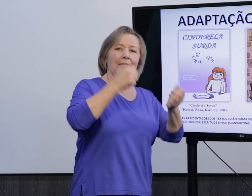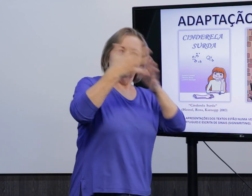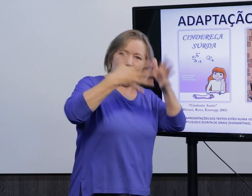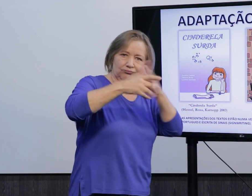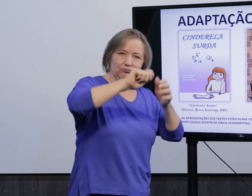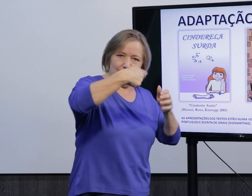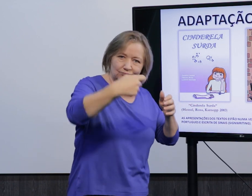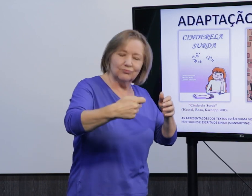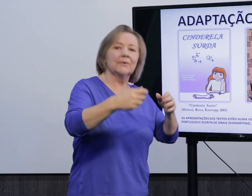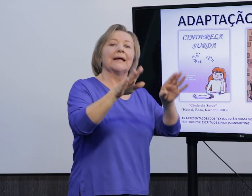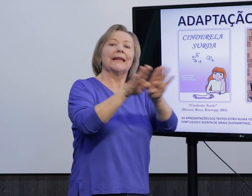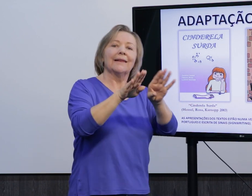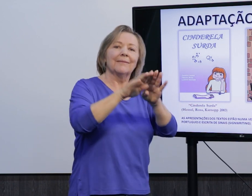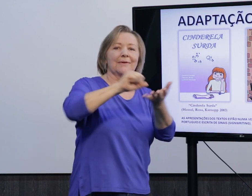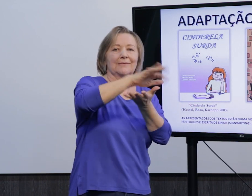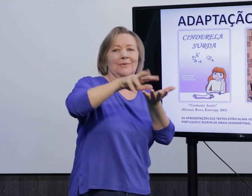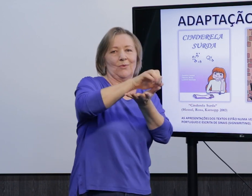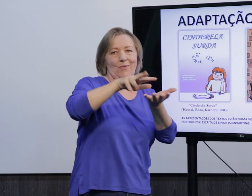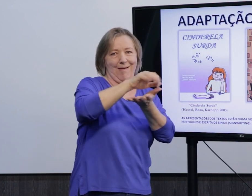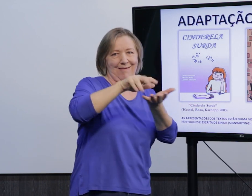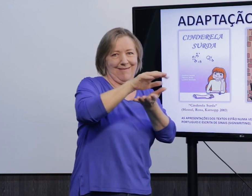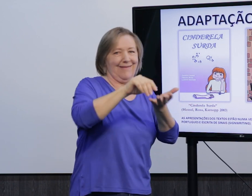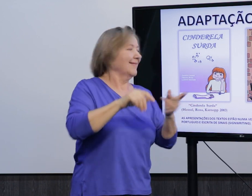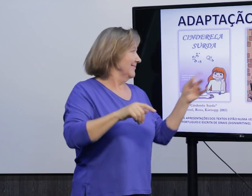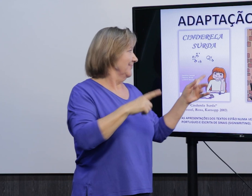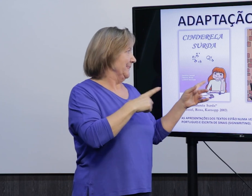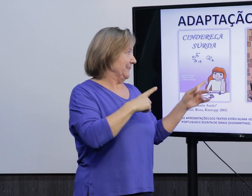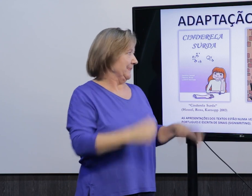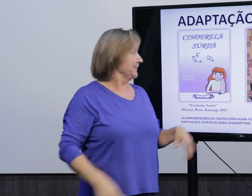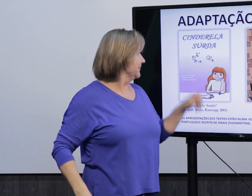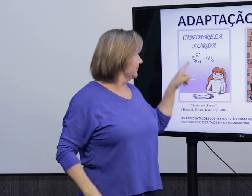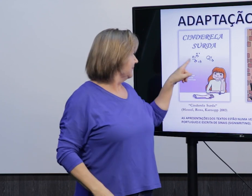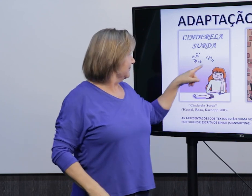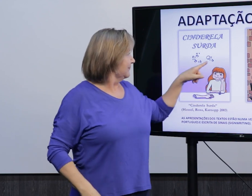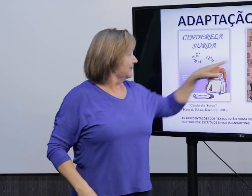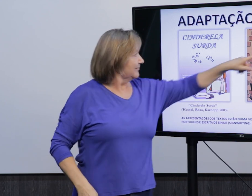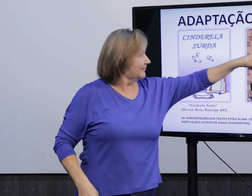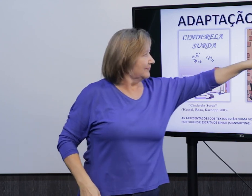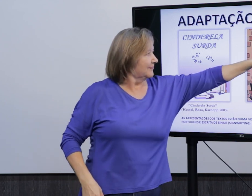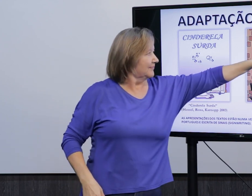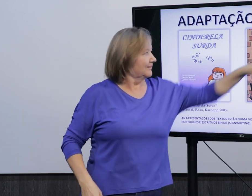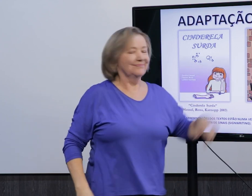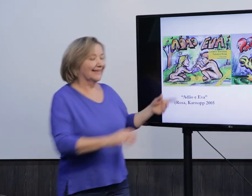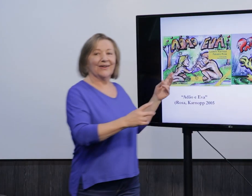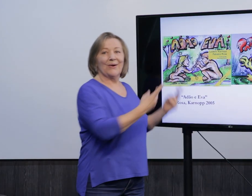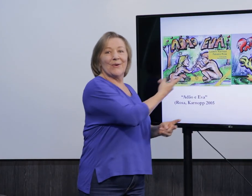esse livro ele possui língua de sinais né os sinais ali em desenhos e também a escrita de sinais